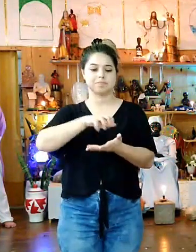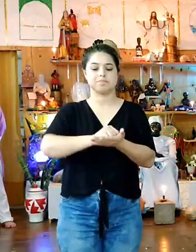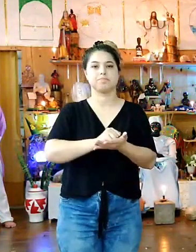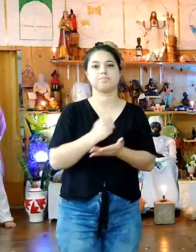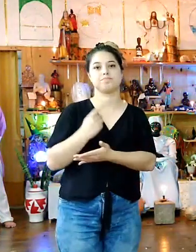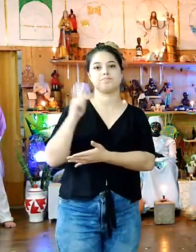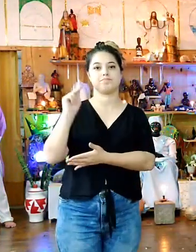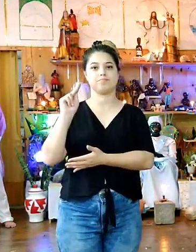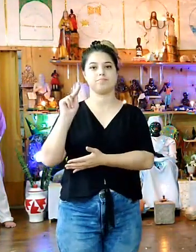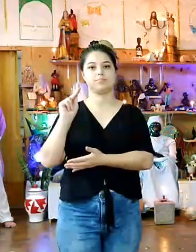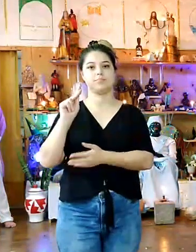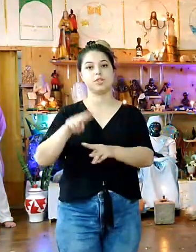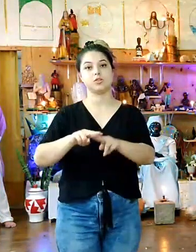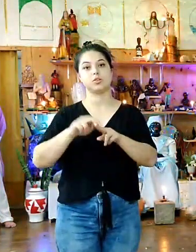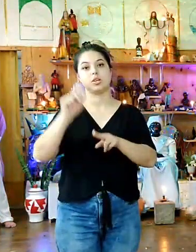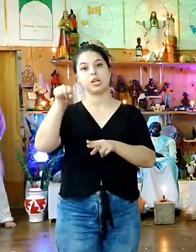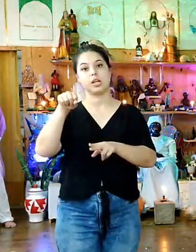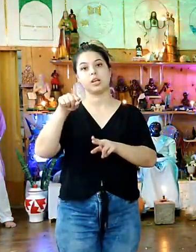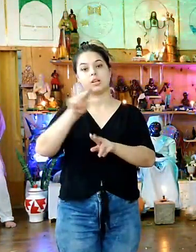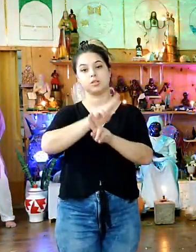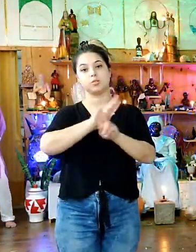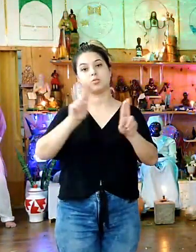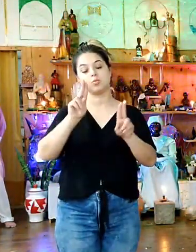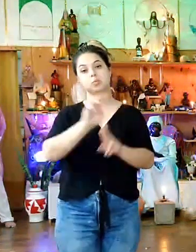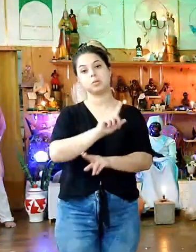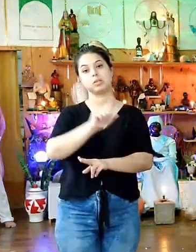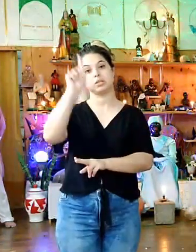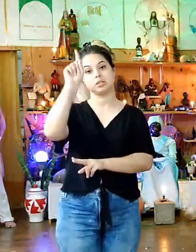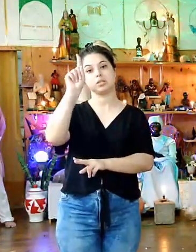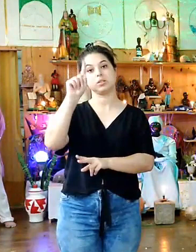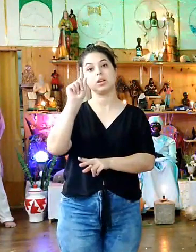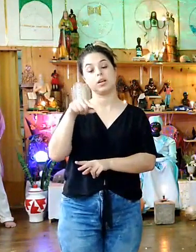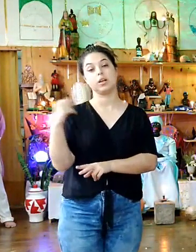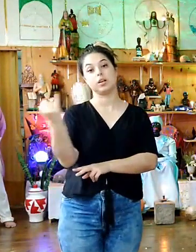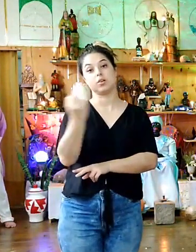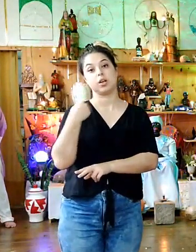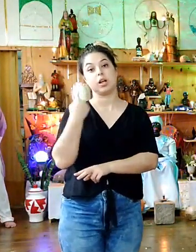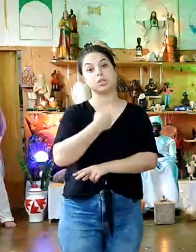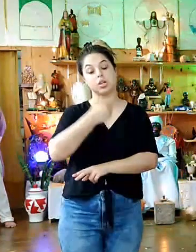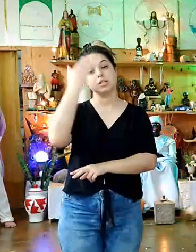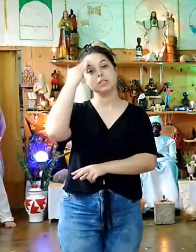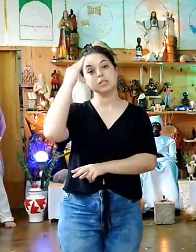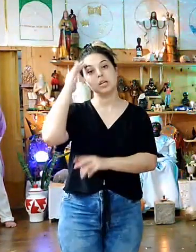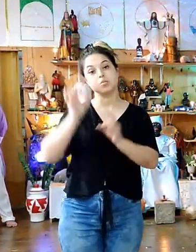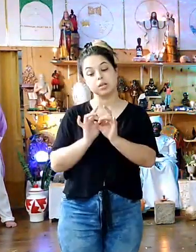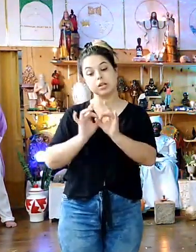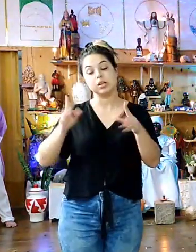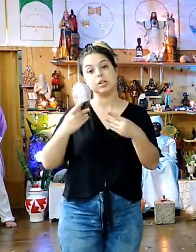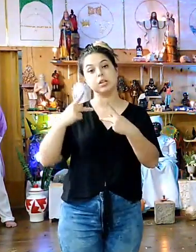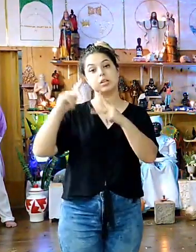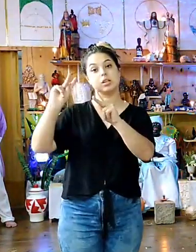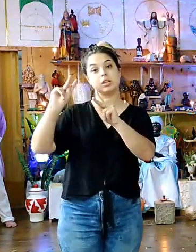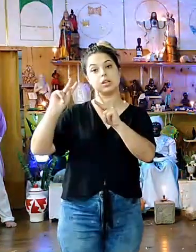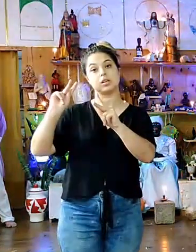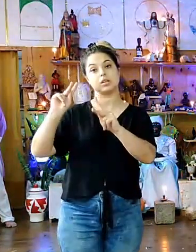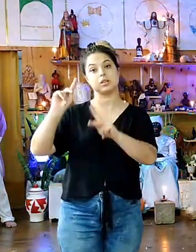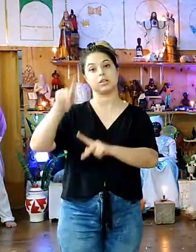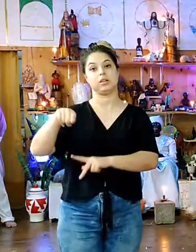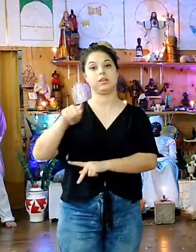Deus. Por isso ele é Deus. E é importante que nós saibamos deixar Deus ser Deus.